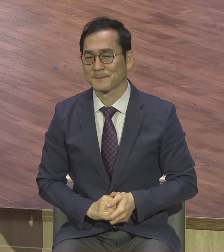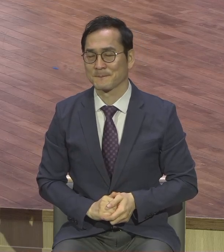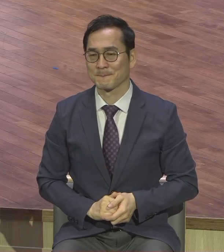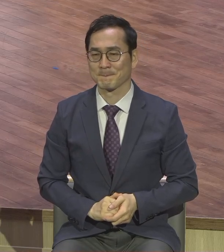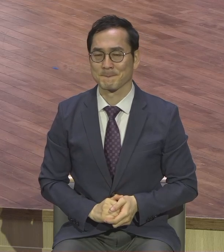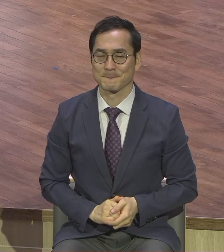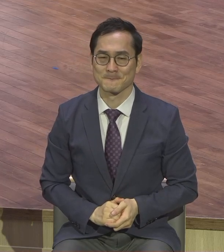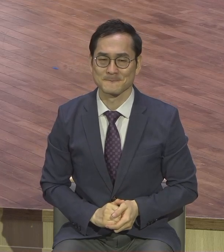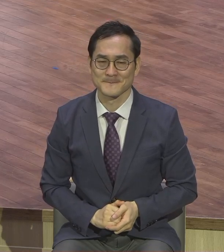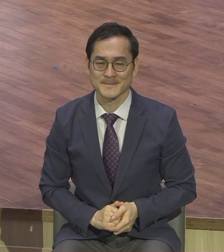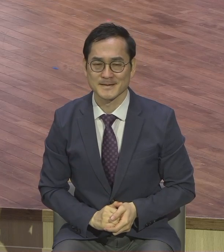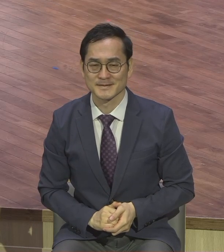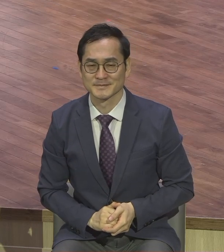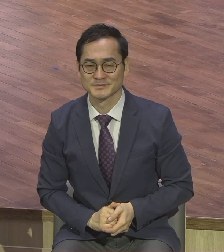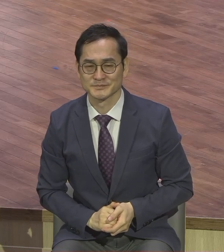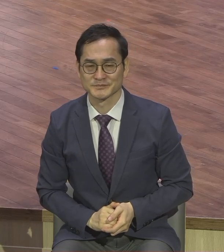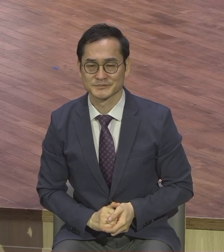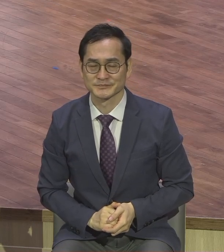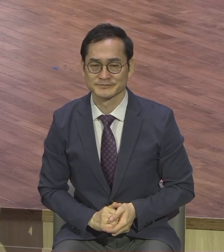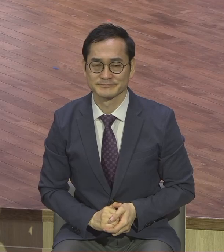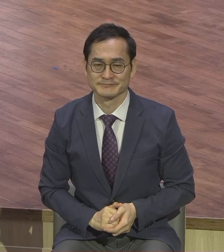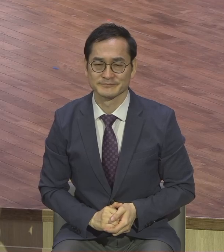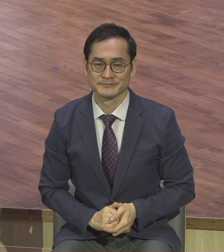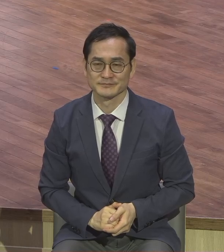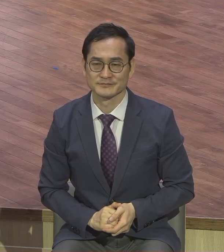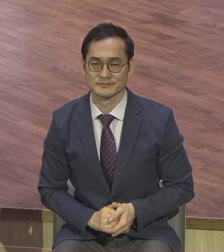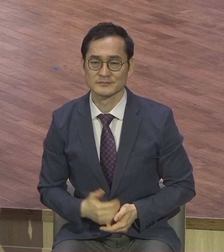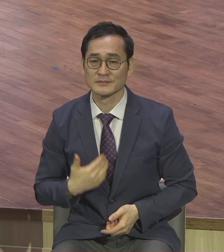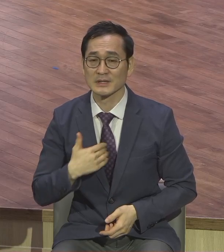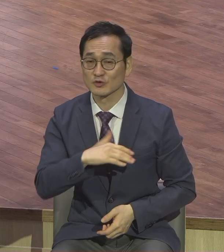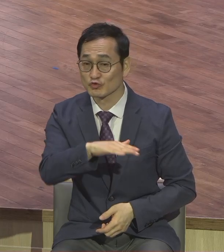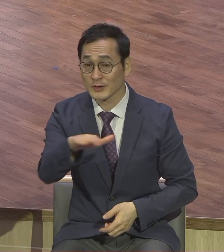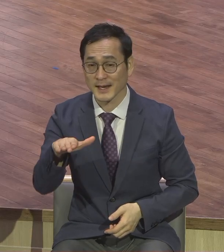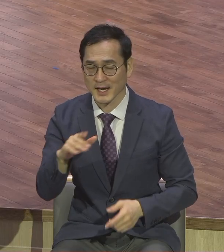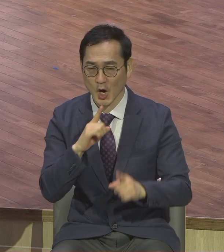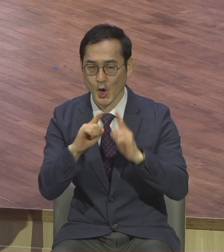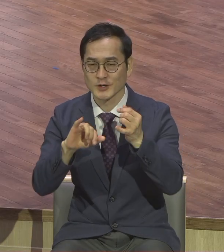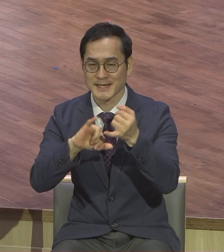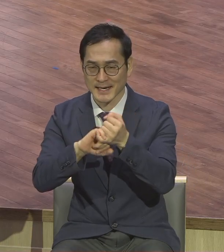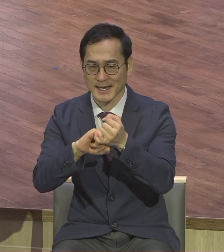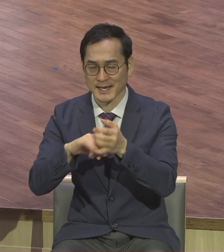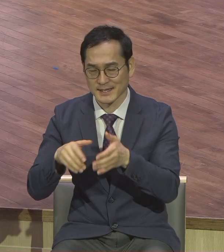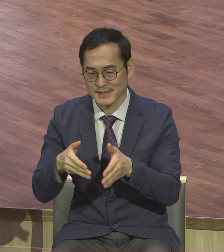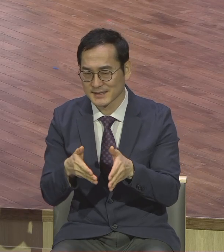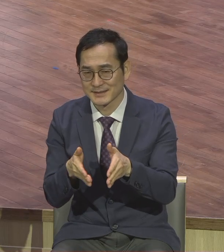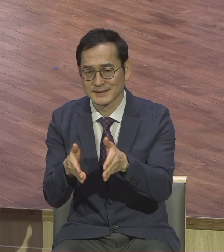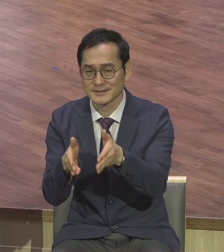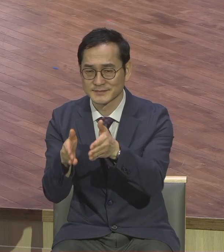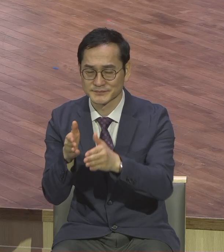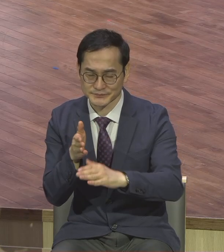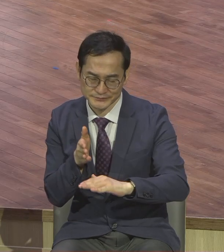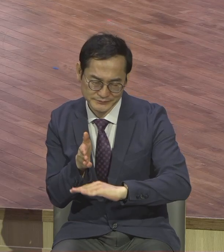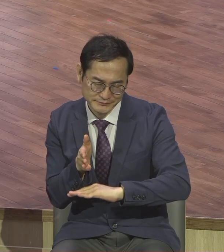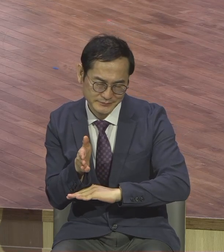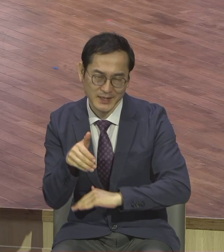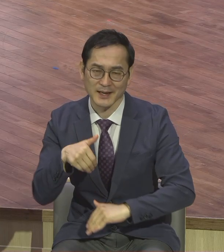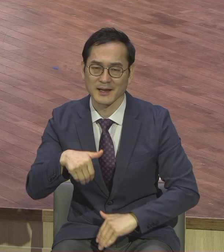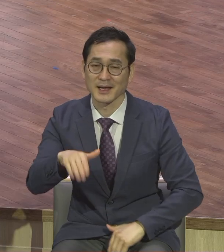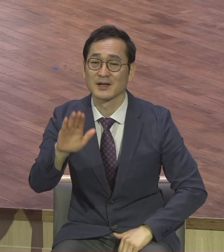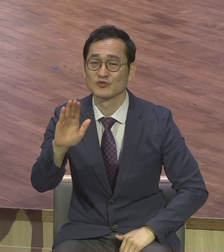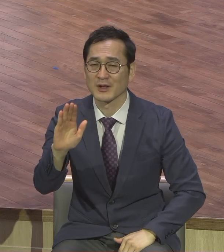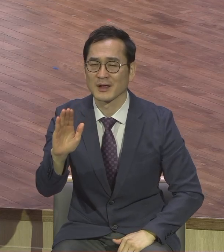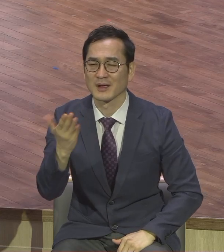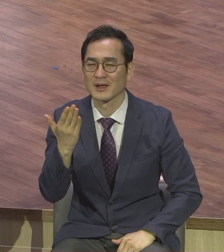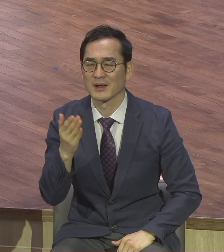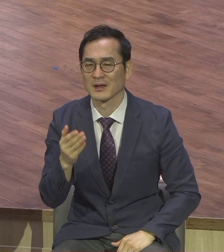상황에서든지 우리는 우리가 가야 할 언약의 여정을 가야 합니다. 저는 10월을